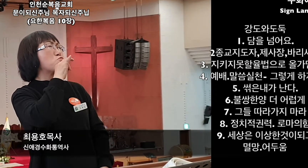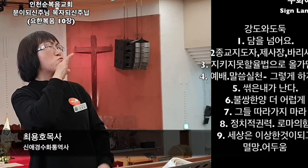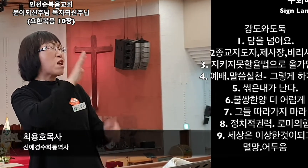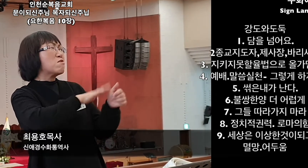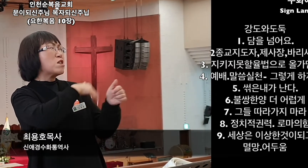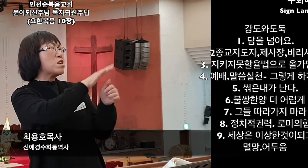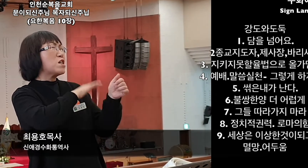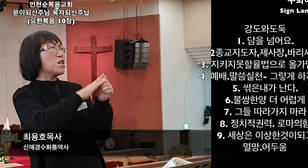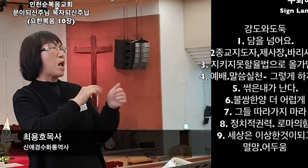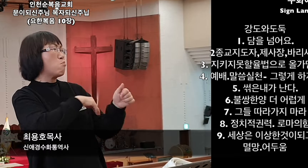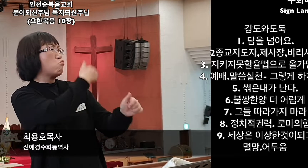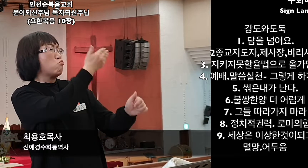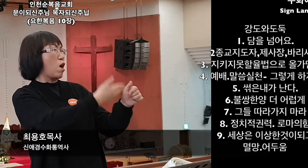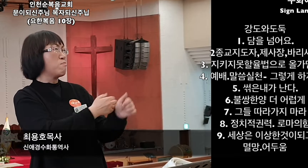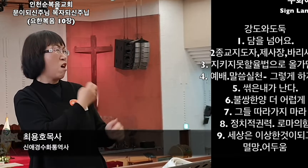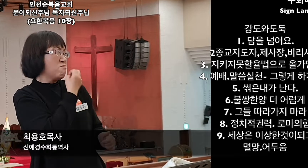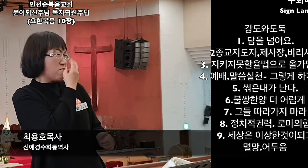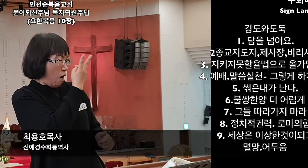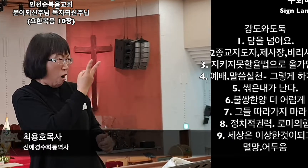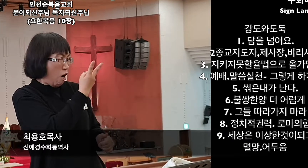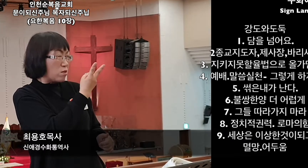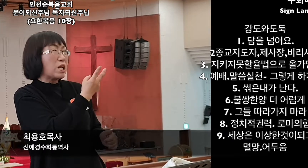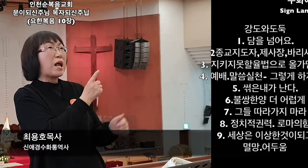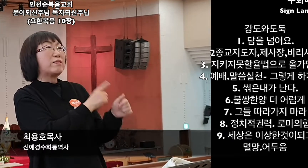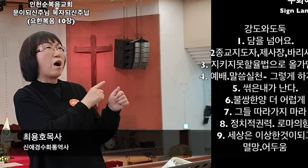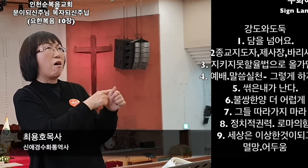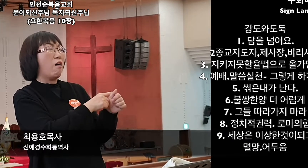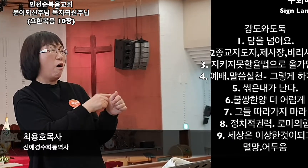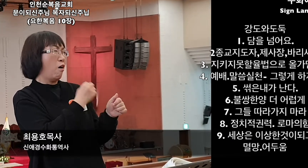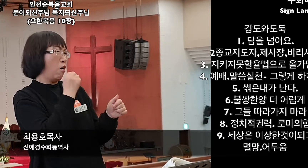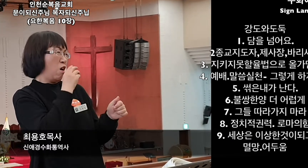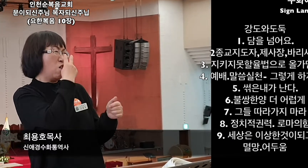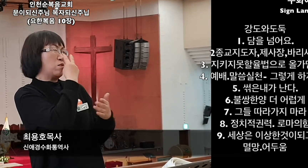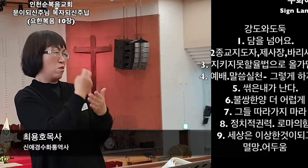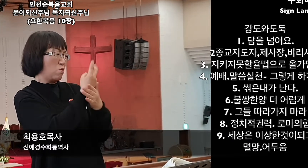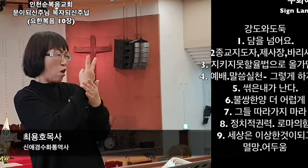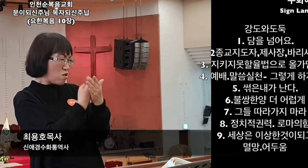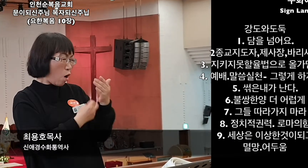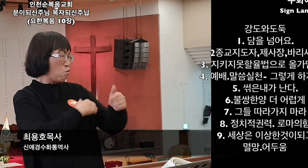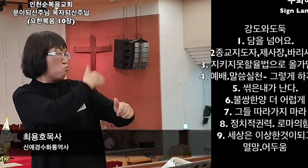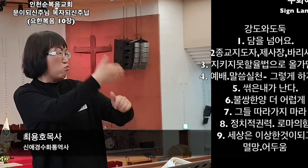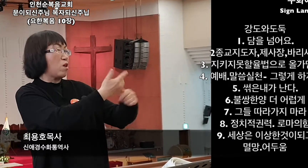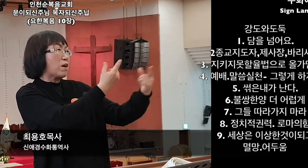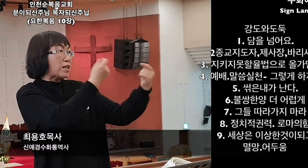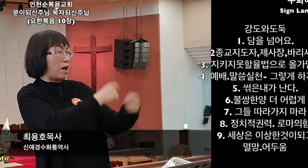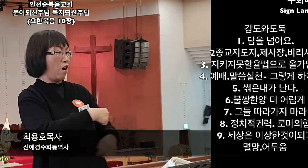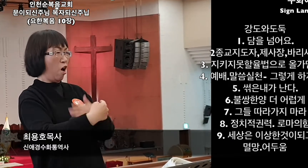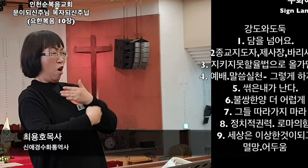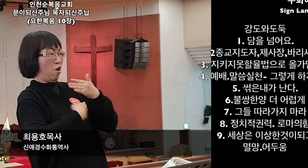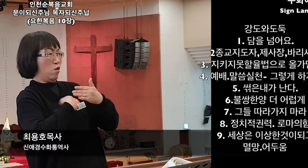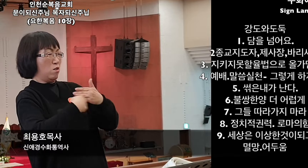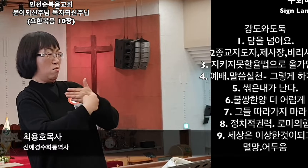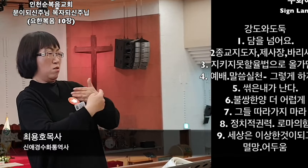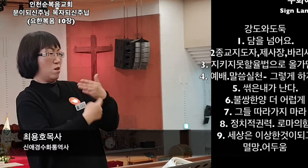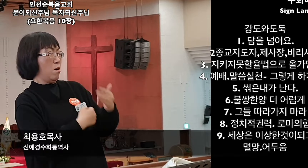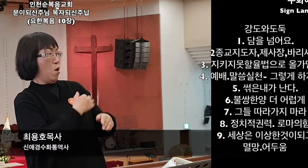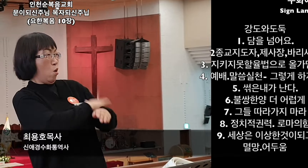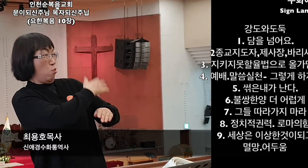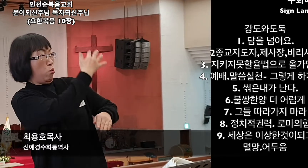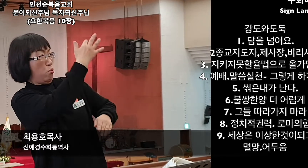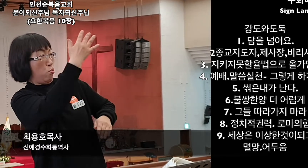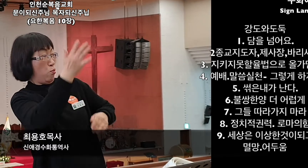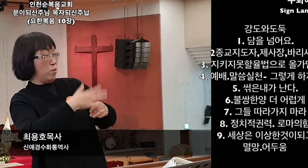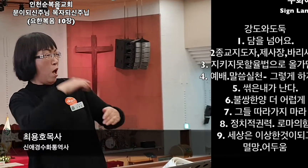가운데 썩은 내 난다는 거예요. 너희들 썩은 내 난다. 겉으로는 번지를 하고 폼은 잡고 있지만 너희들 썩은 내 나고 너희들이 하는